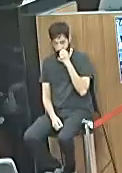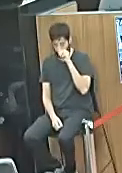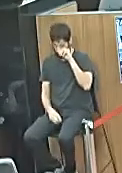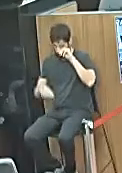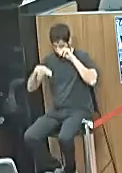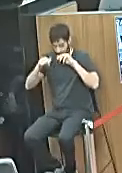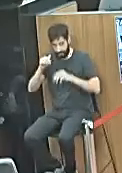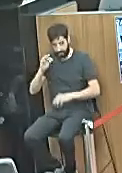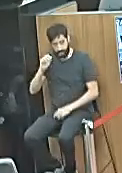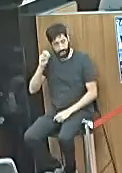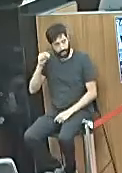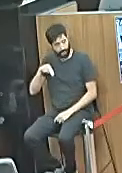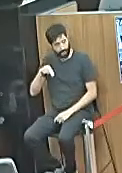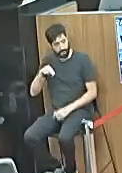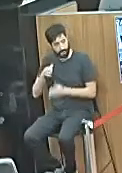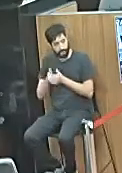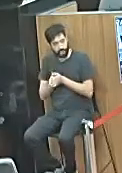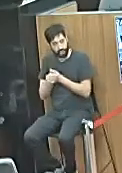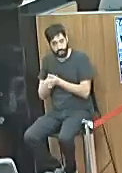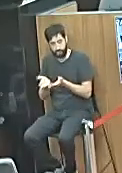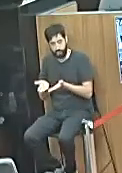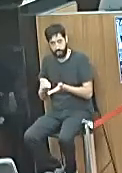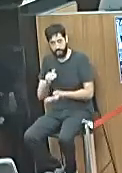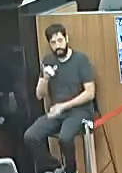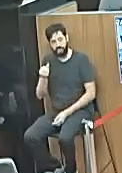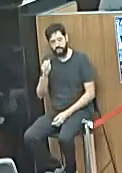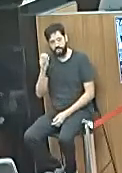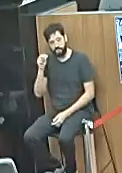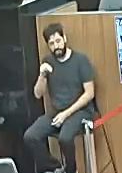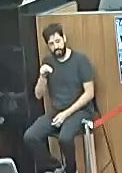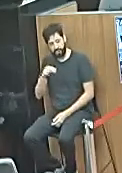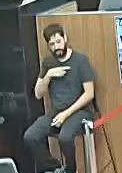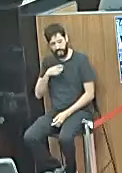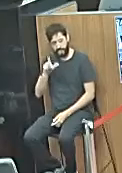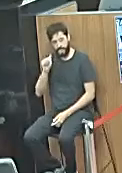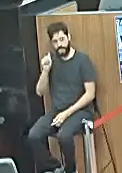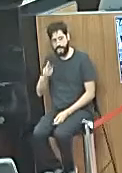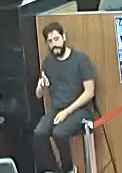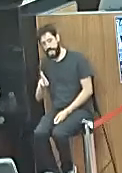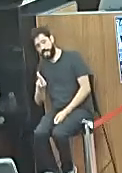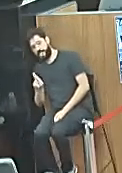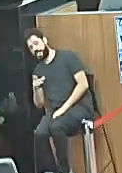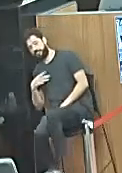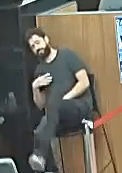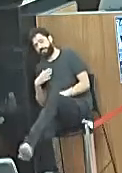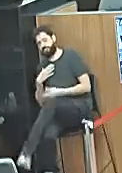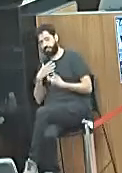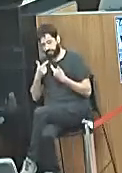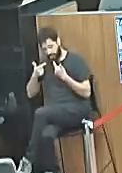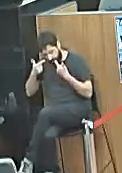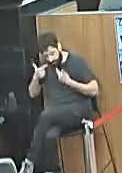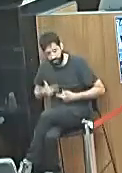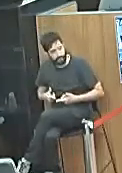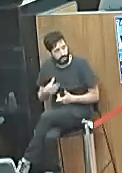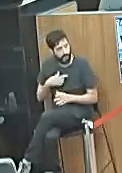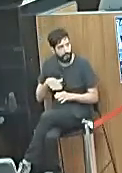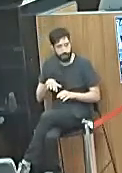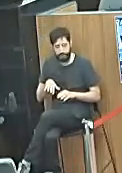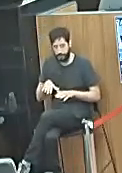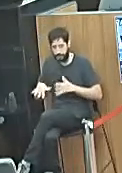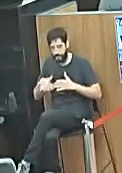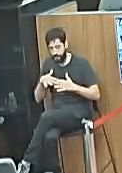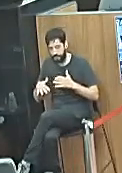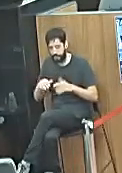de jequitinhonha doutor jean é um projeto lar com dignidade que os mão que os movimentos sociais menino o movimento social